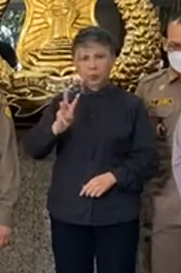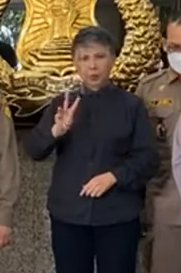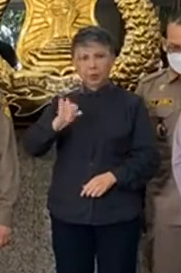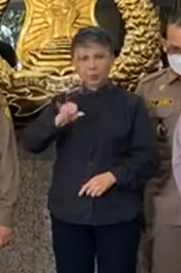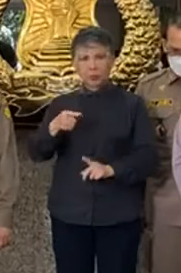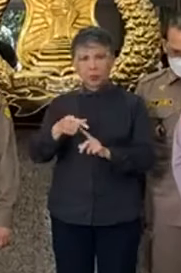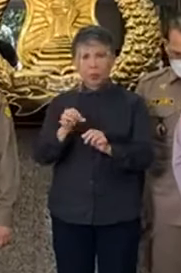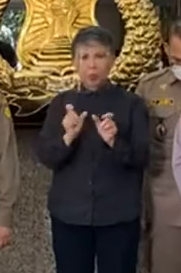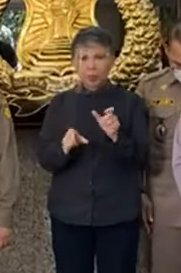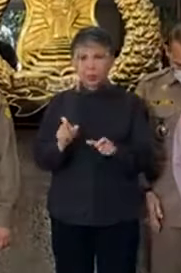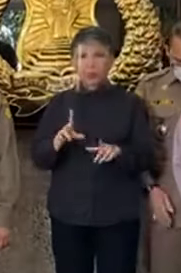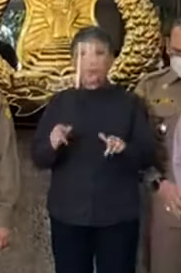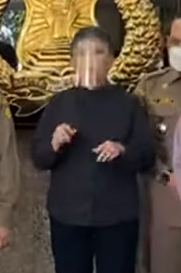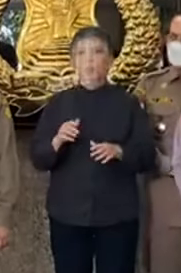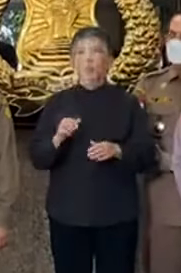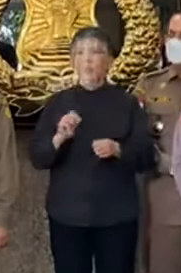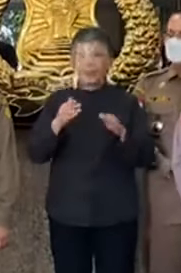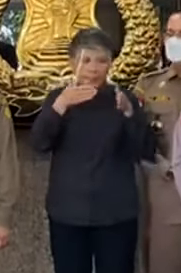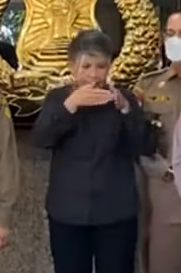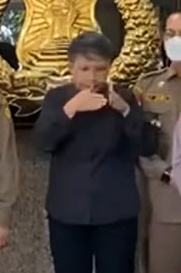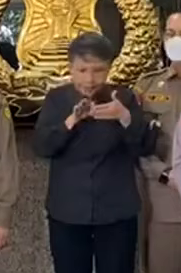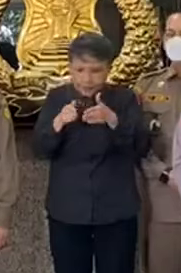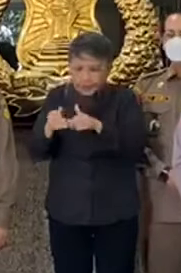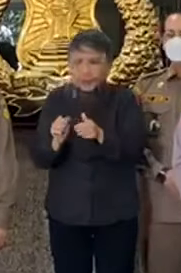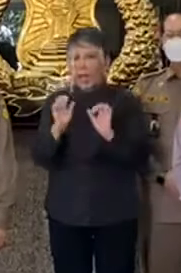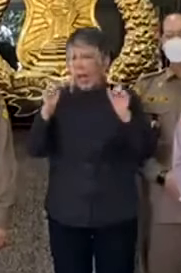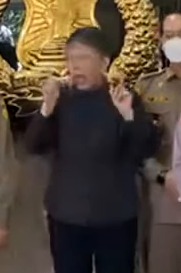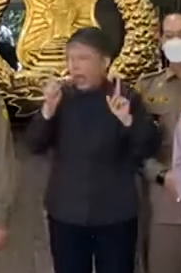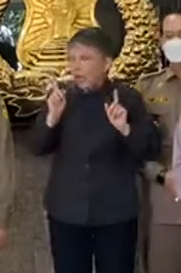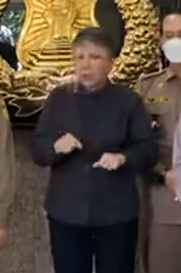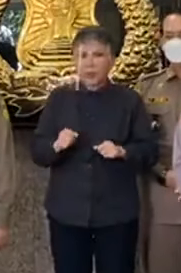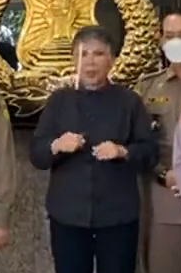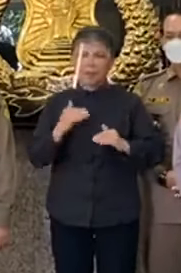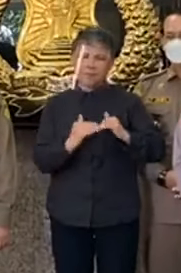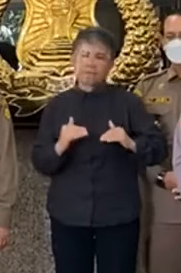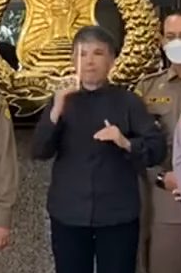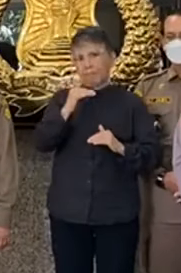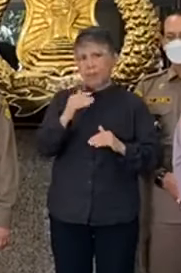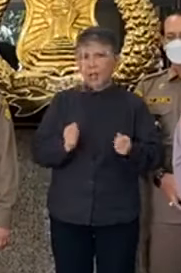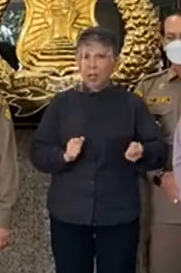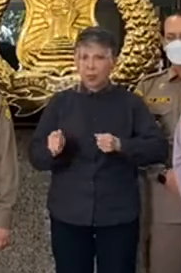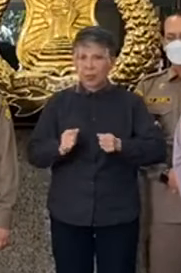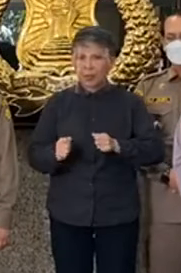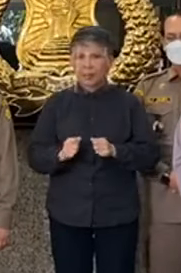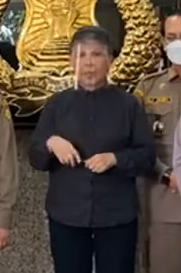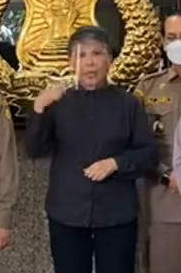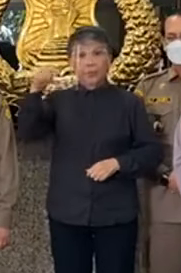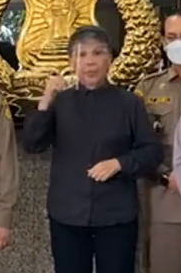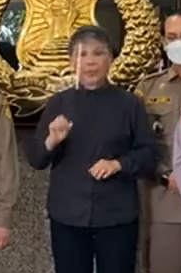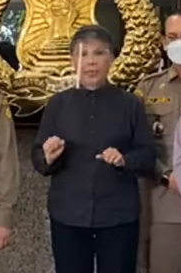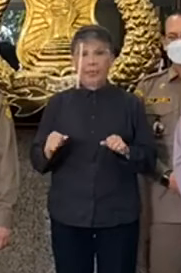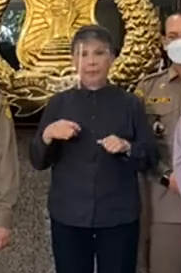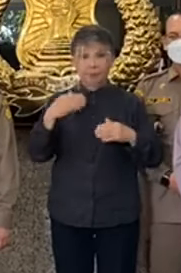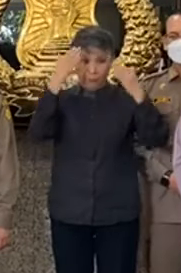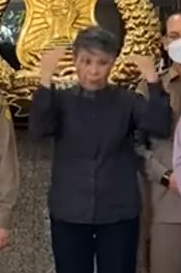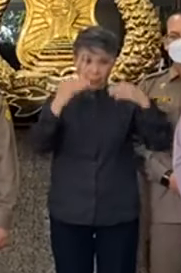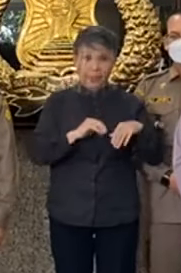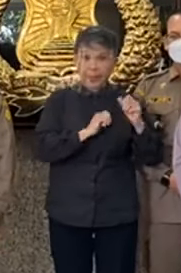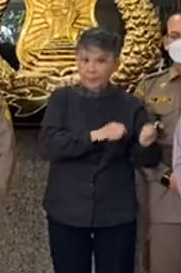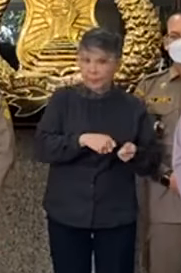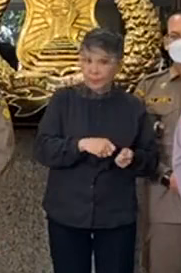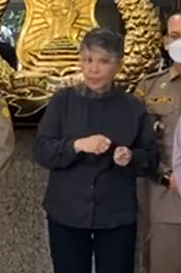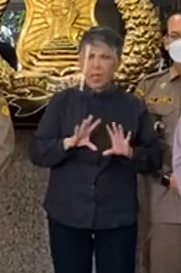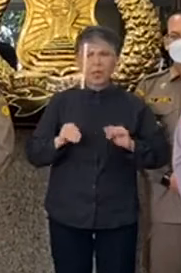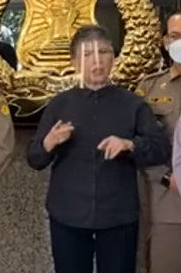juta orang adalah sebuah strategi yang harus secara maksimal dilakukan oleh Kementan. Tentu saja Kementan nggak